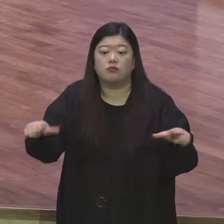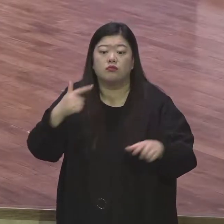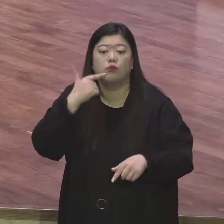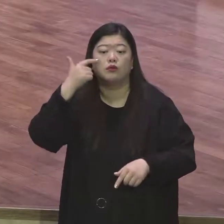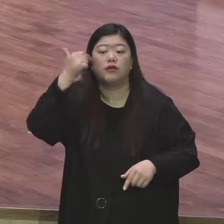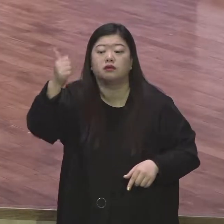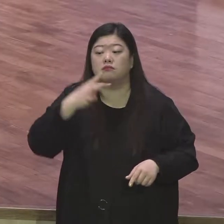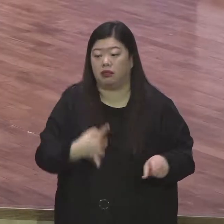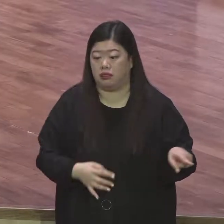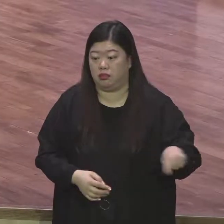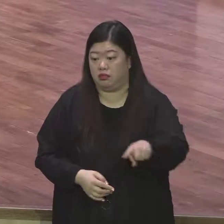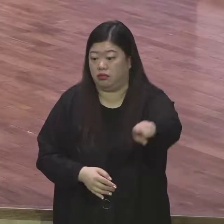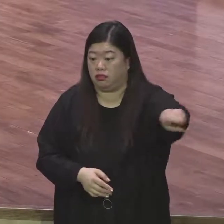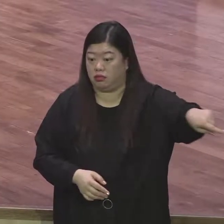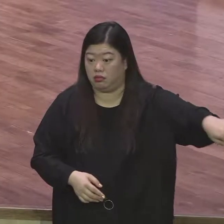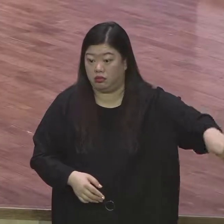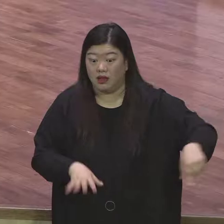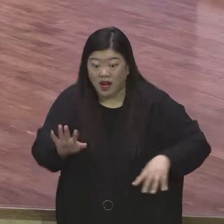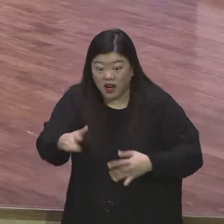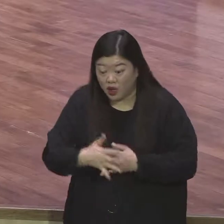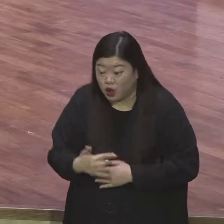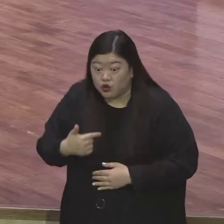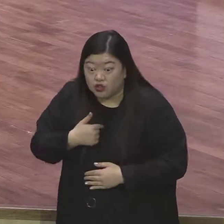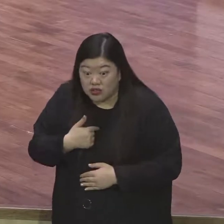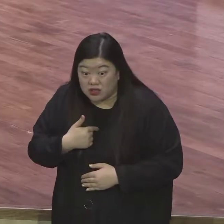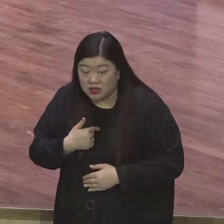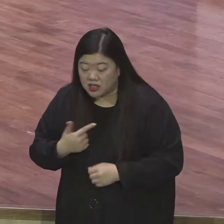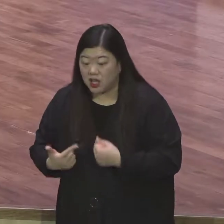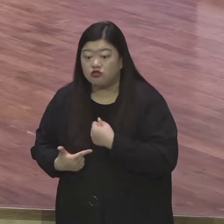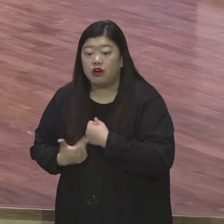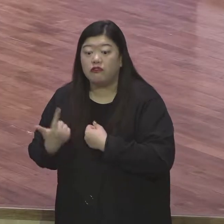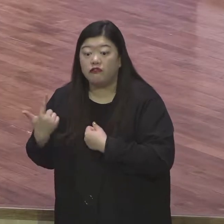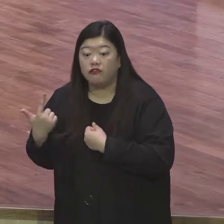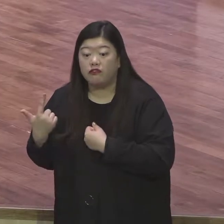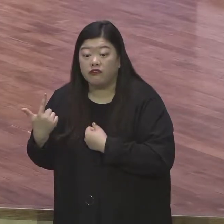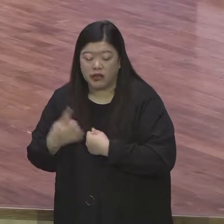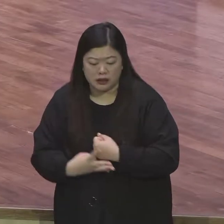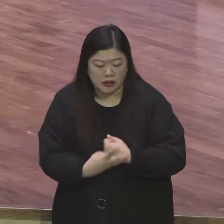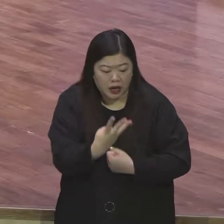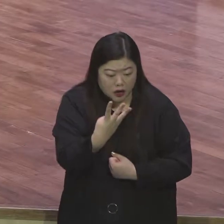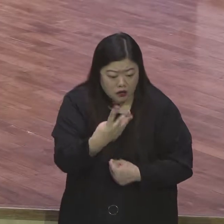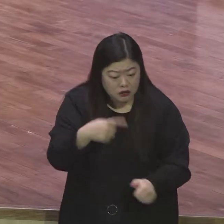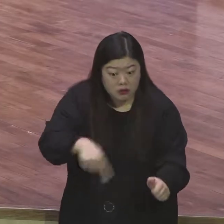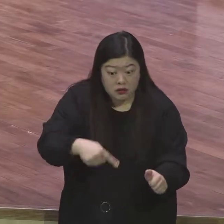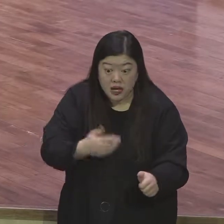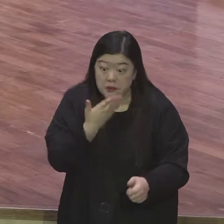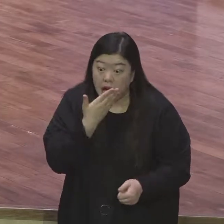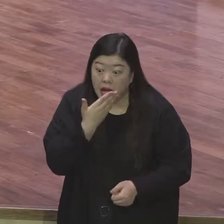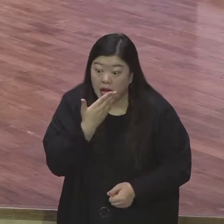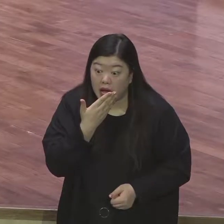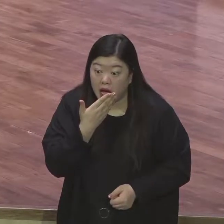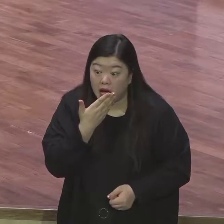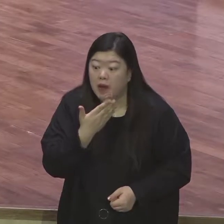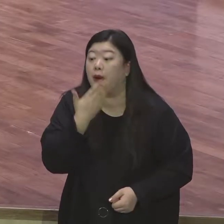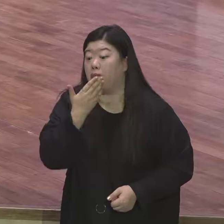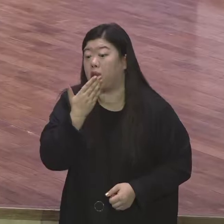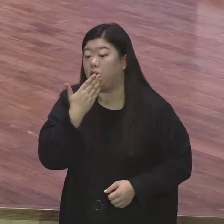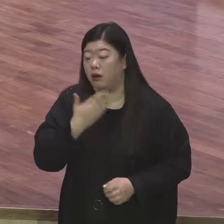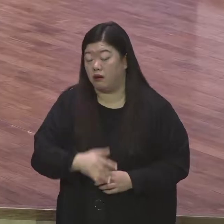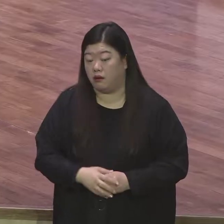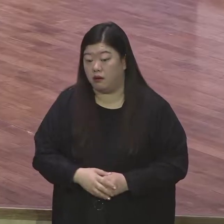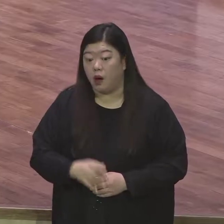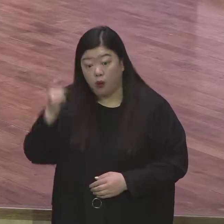뭐요? 초등학생, 초등학생 가르친다니까요. 그거 다락방이라 그래요. 누구에게나 복음을 증거할 수